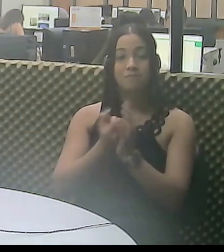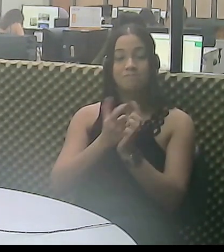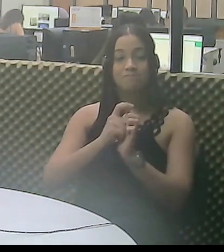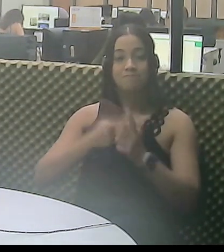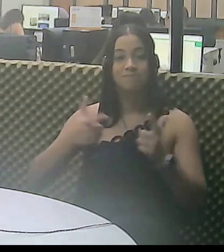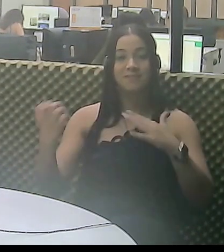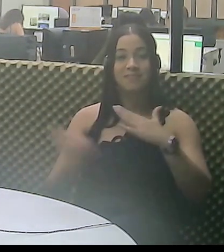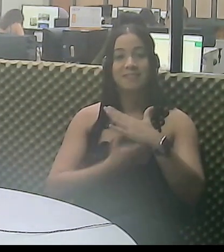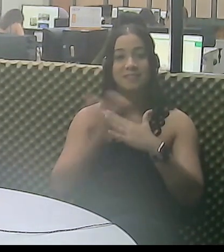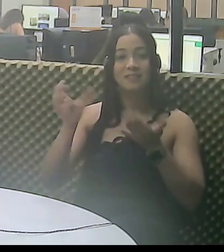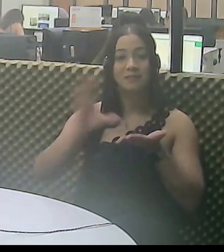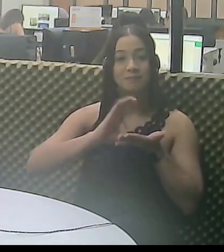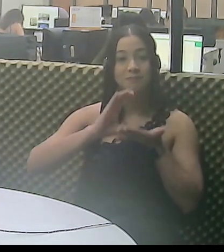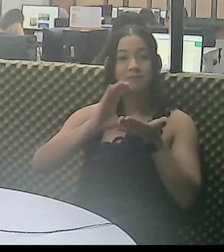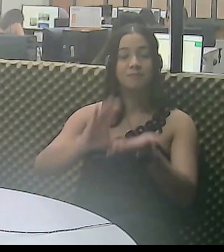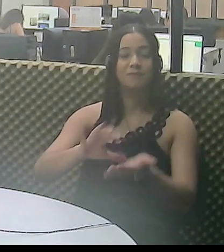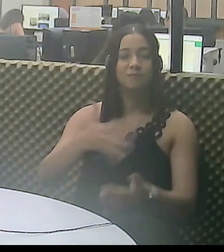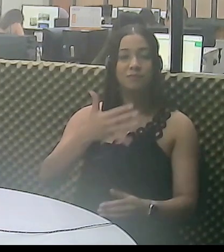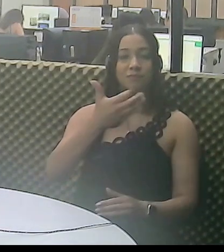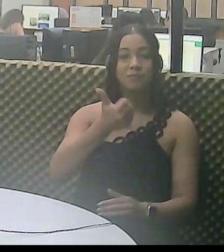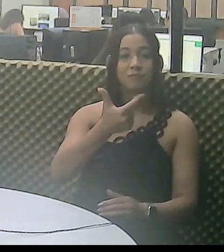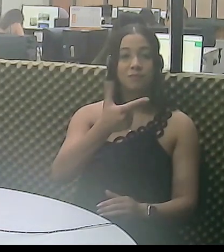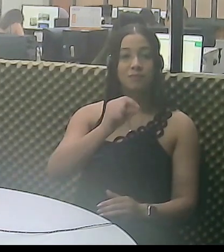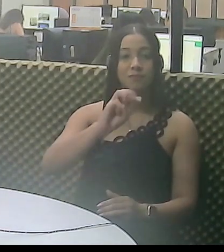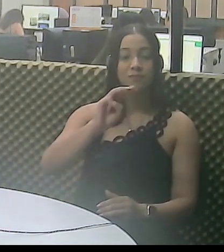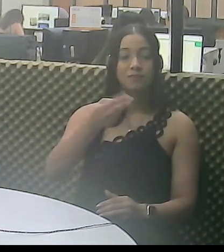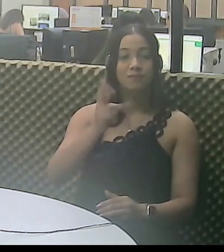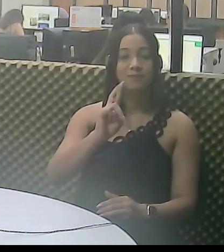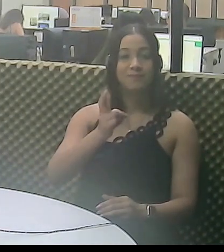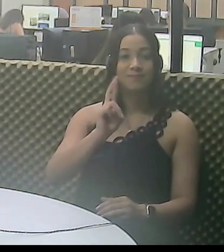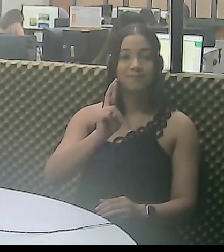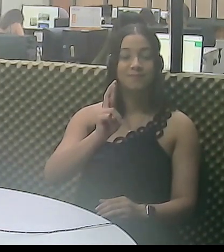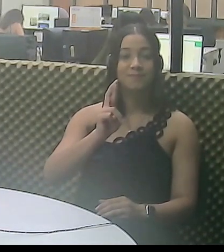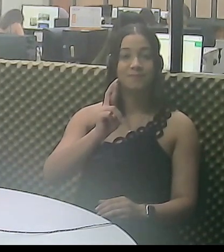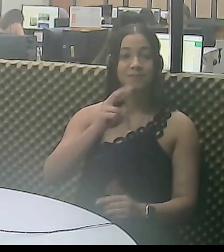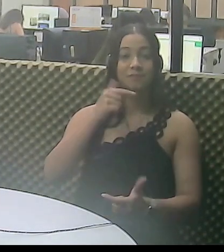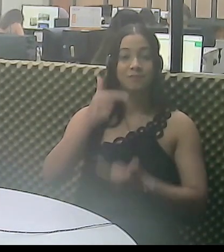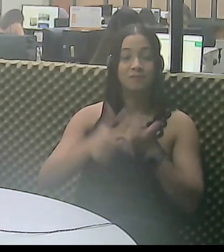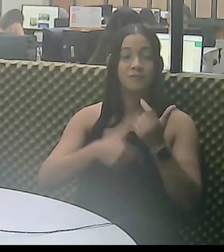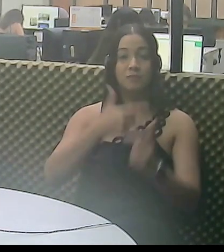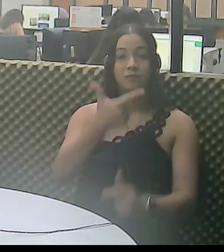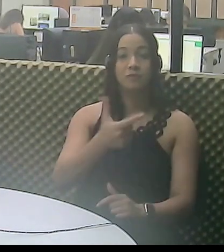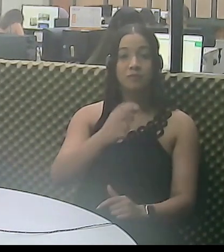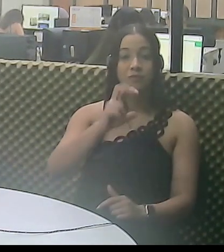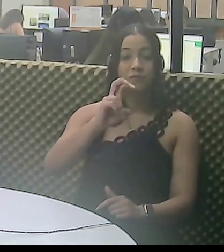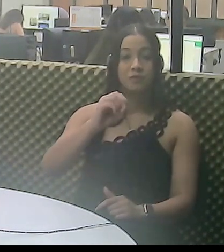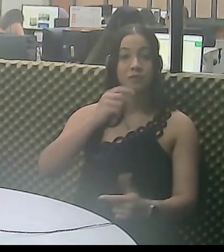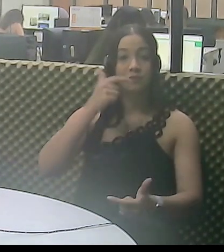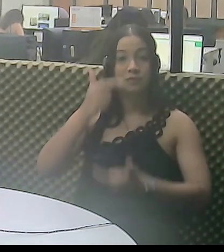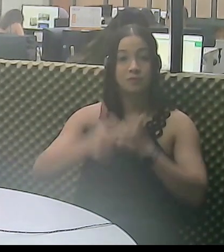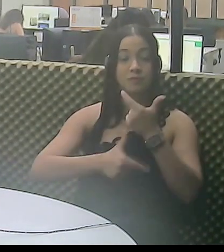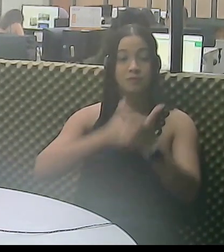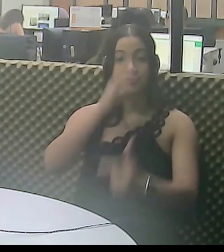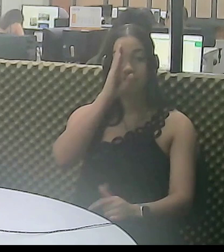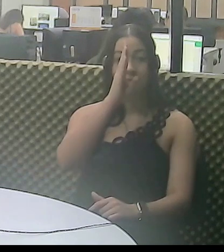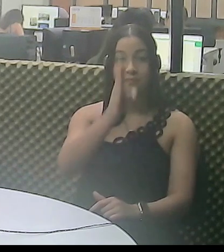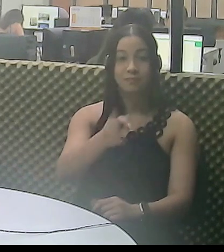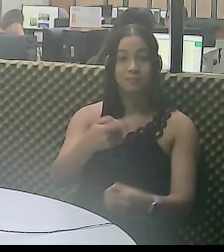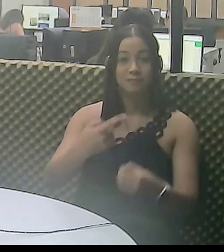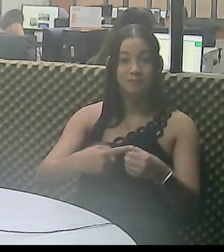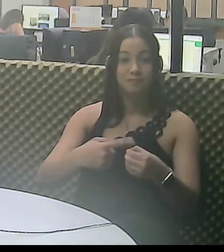empresa, com investimentos de cerca de 120 milhões de reais e geração de 250 empregos diretos na